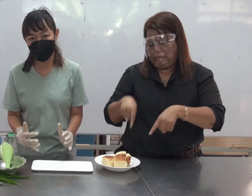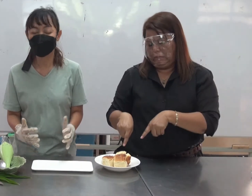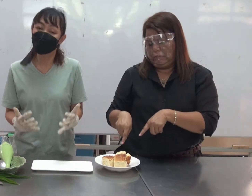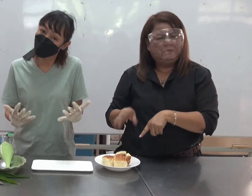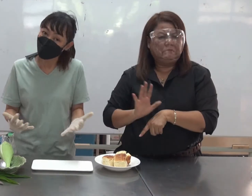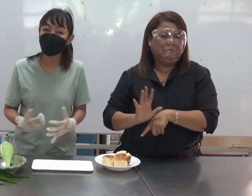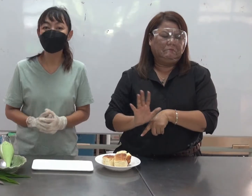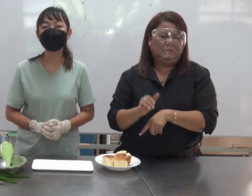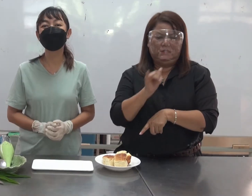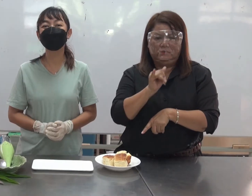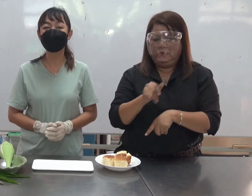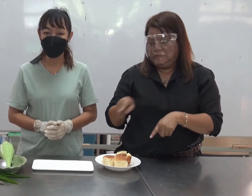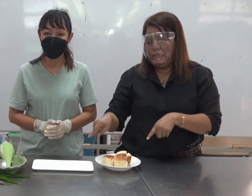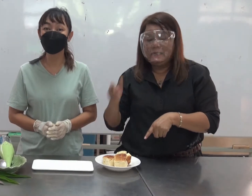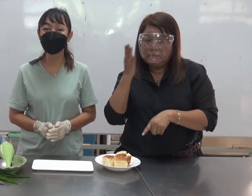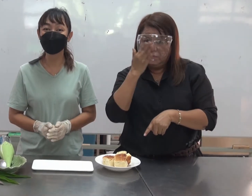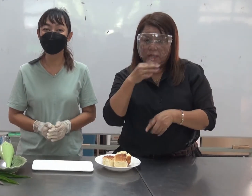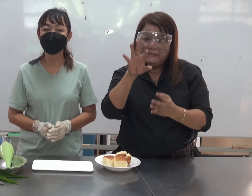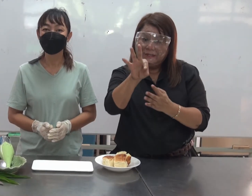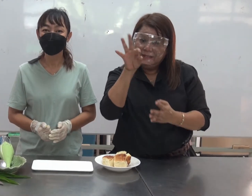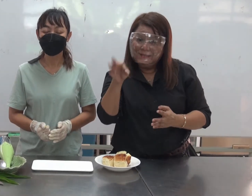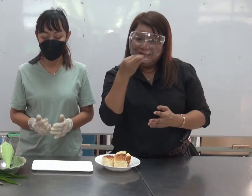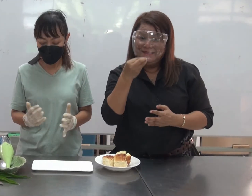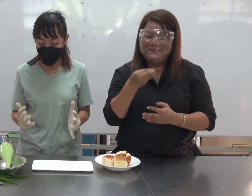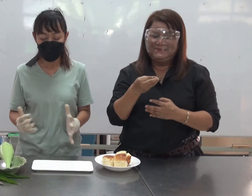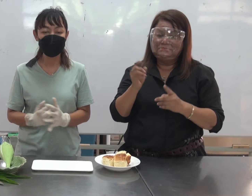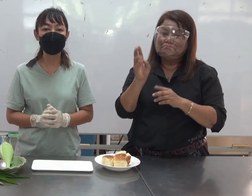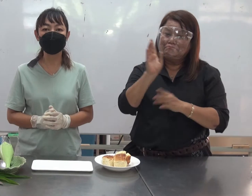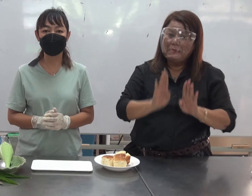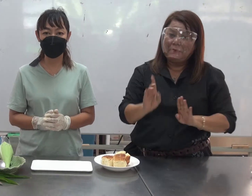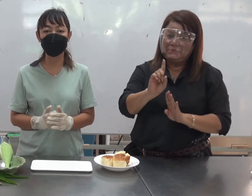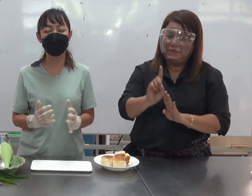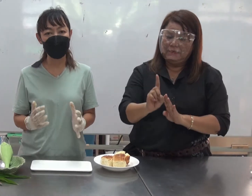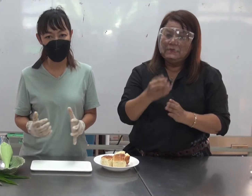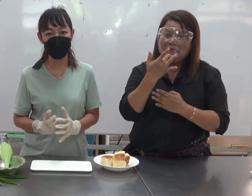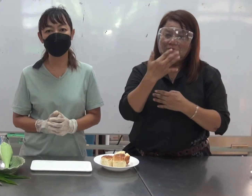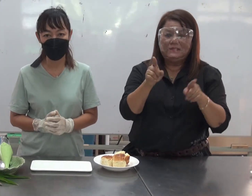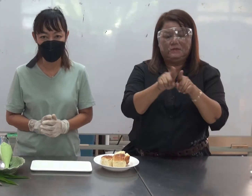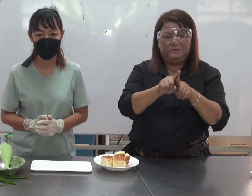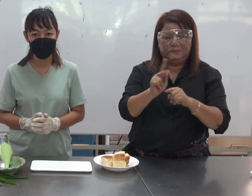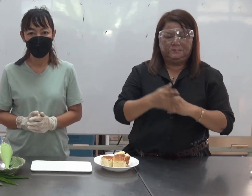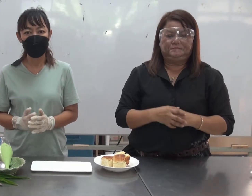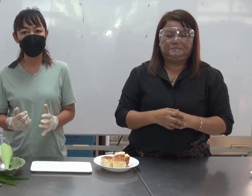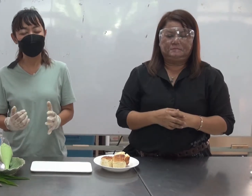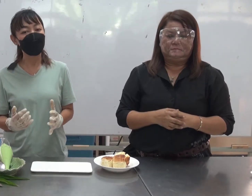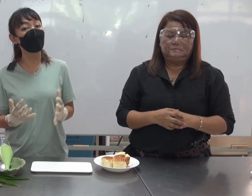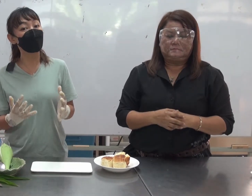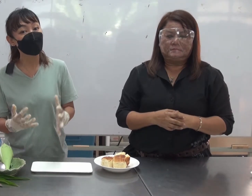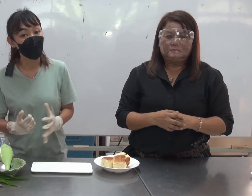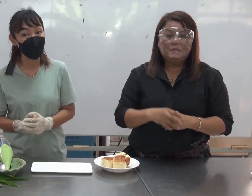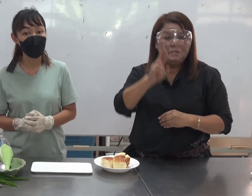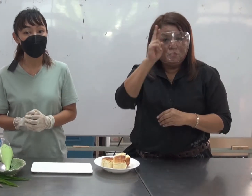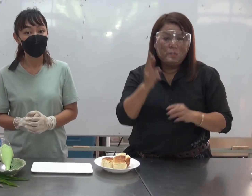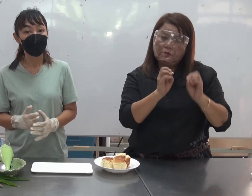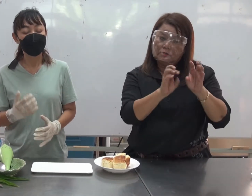งามเราจะเลือกรับประทานอะไรคะสีก็เหมือนกันค่ะสีของอาหารก็เหมือนกันถ้าอย่างที่ครูปอเคยส